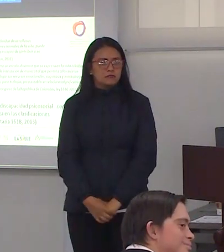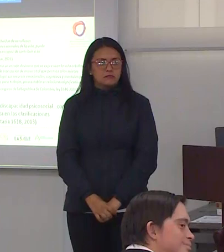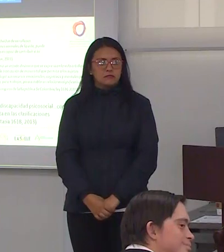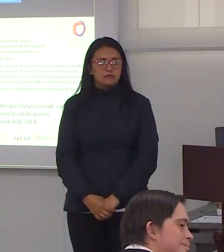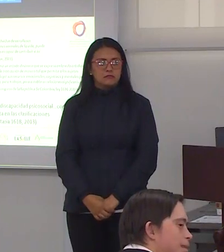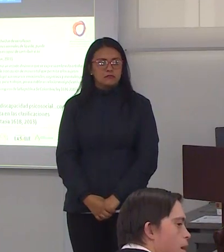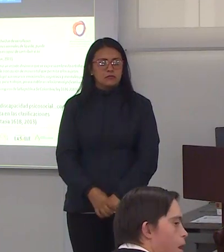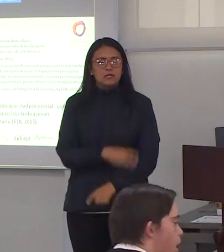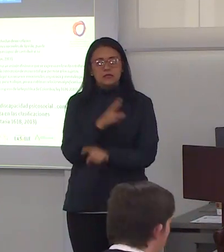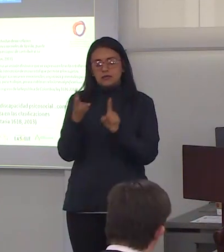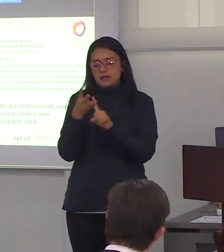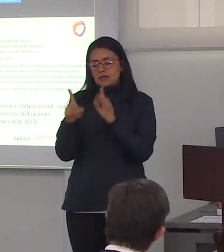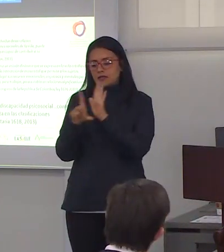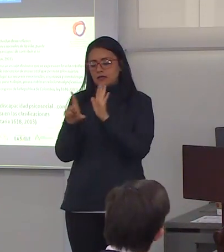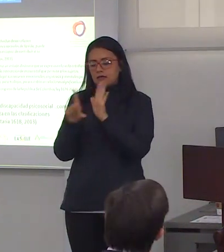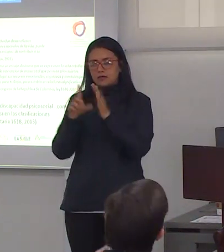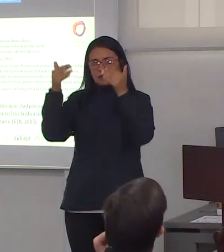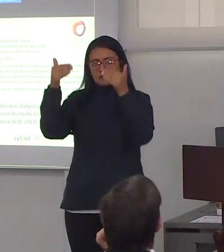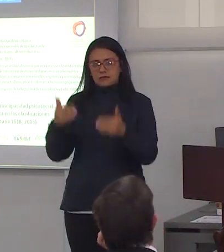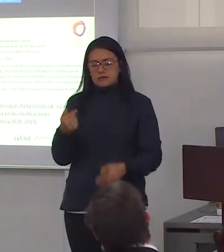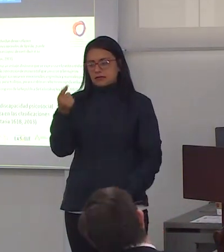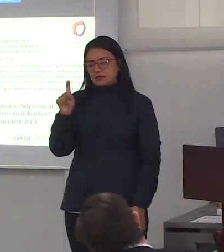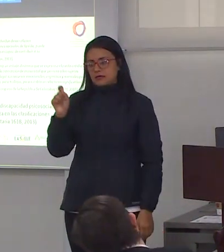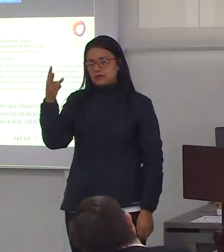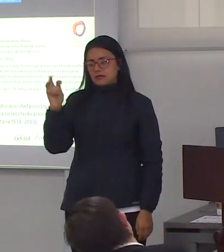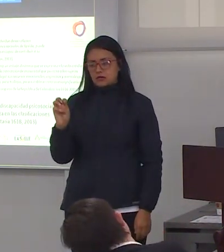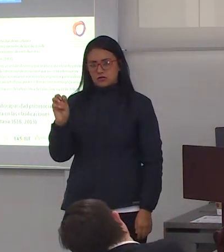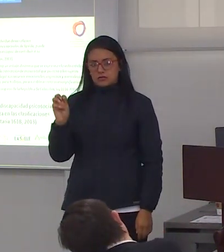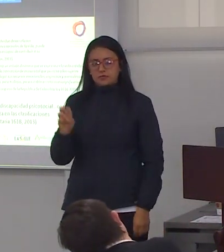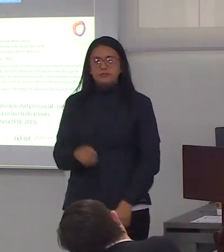y tenemos una ley de discapacidad que es la 16-18